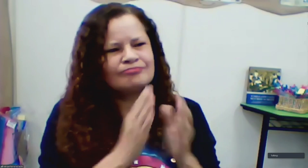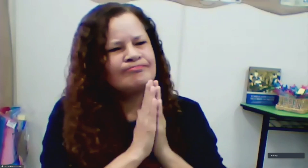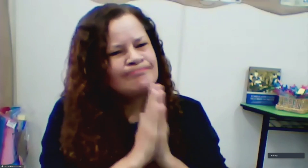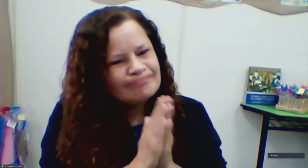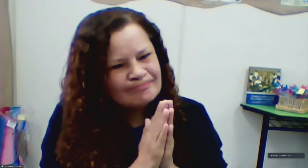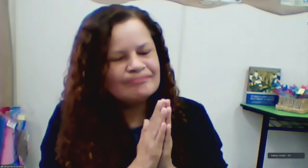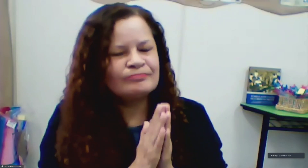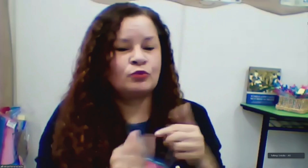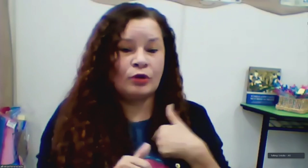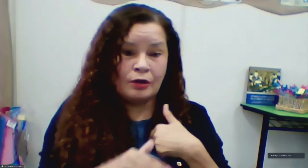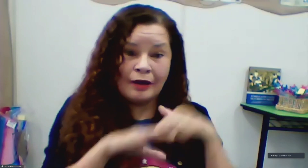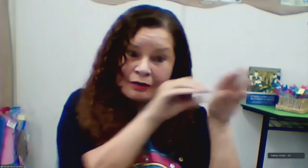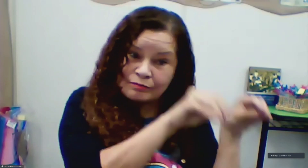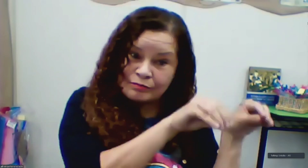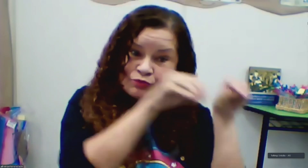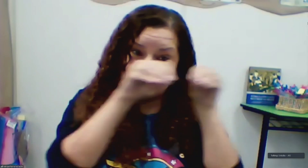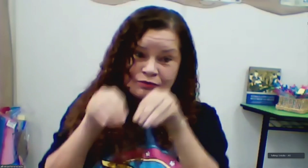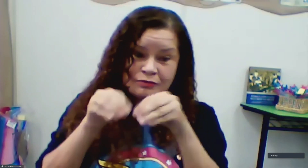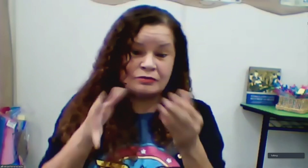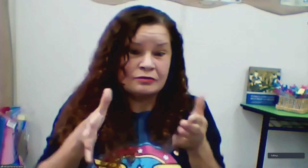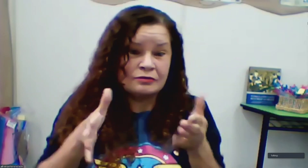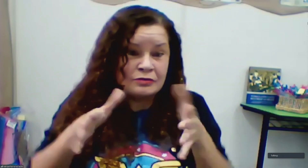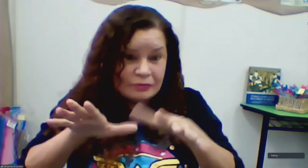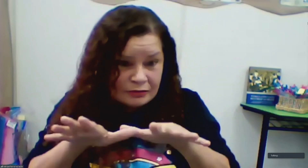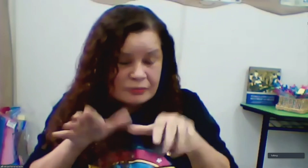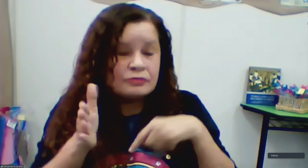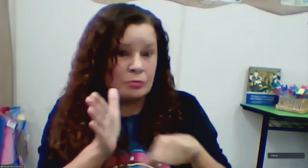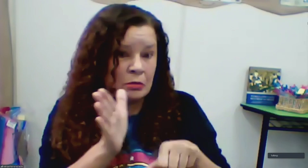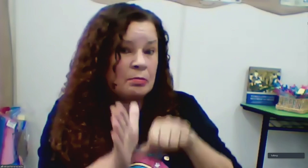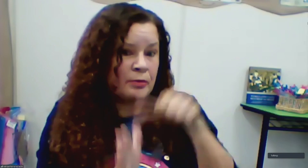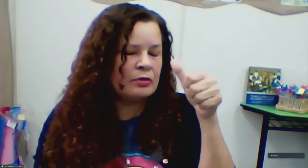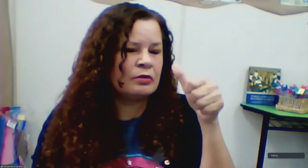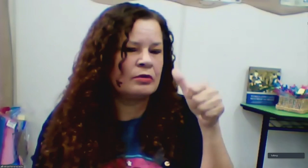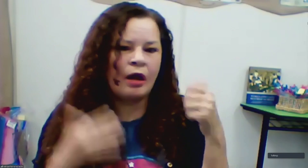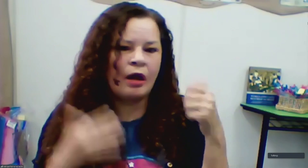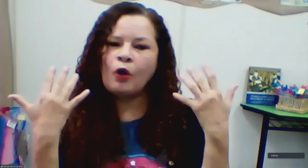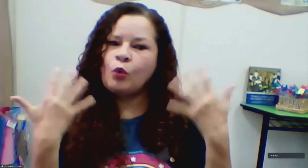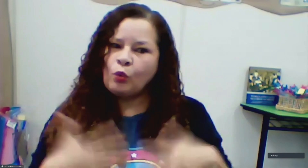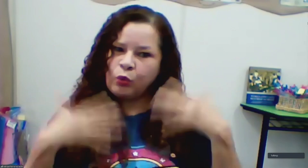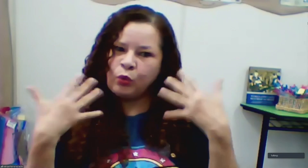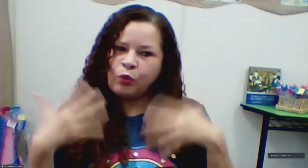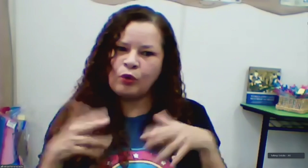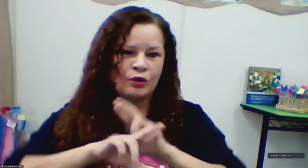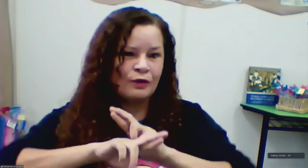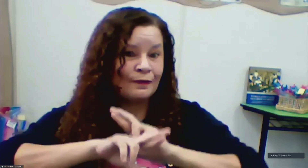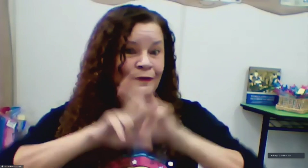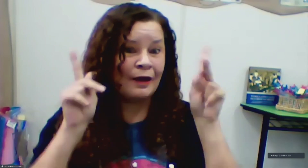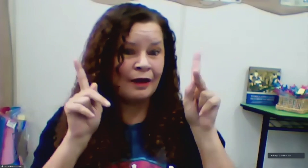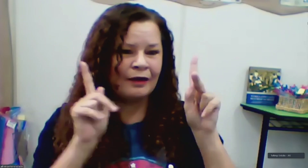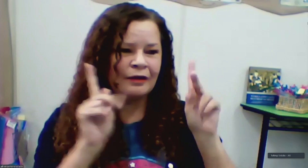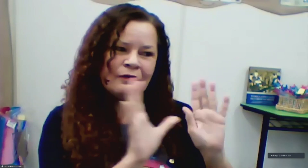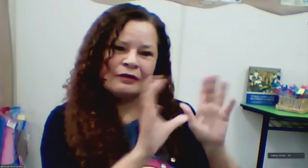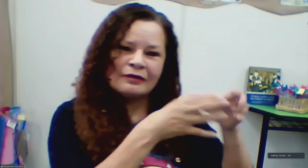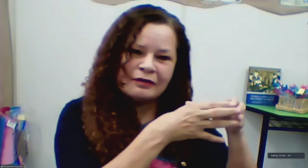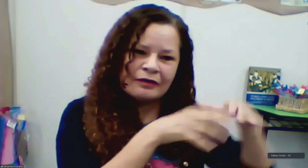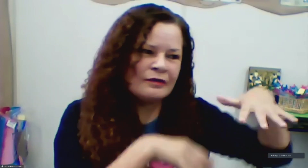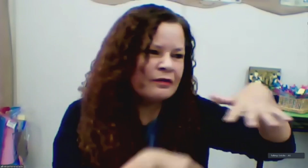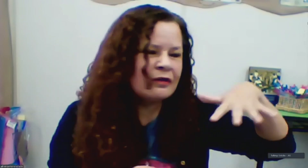sala inclusiva. Não, lá é muito diferente. Essa sala é o quê? É uma sala especial. É diferente,